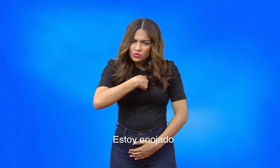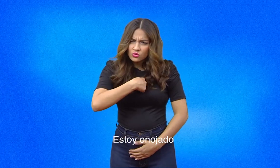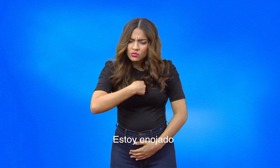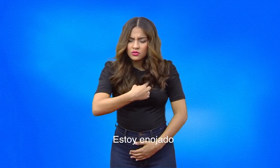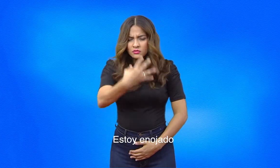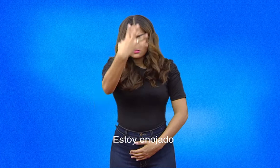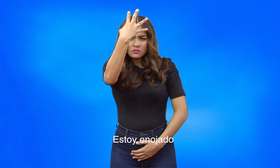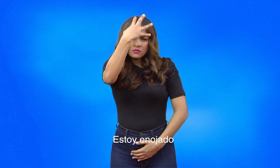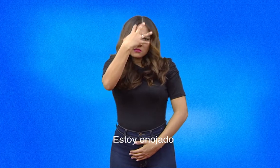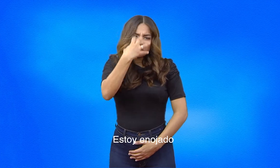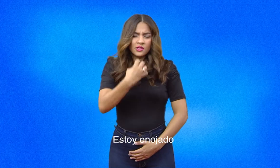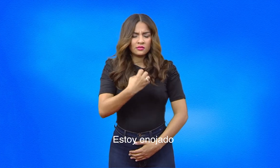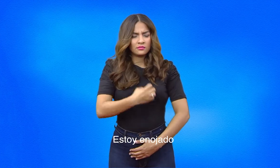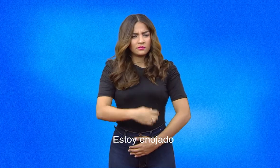Estoy enojado.